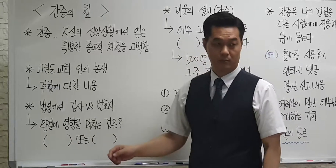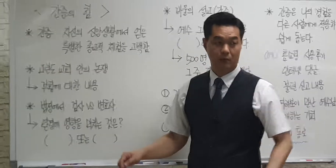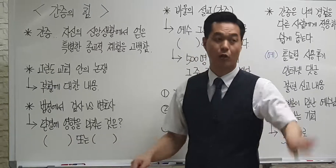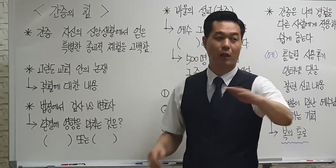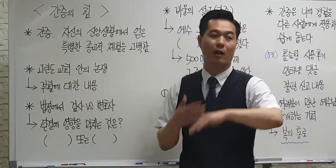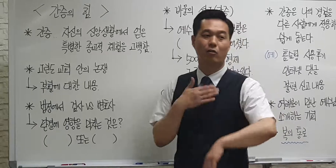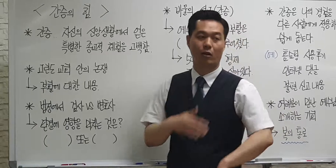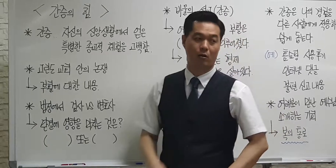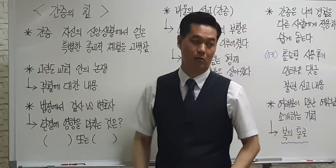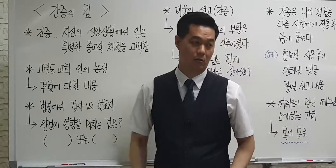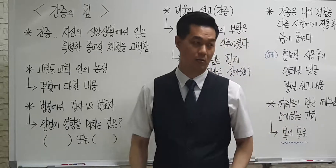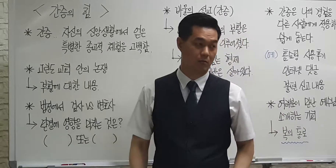그럼 다 아는 거예요.